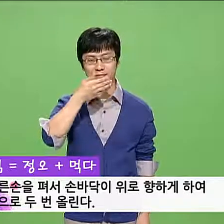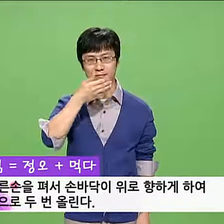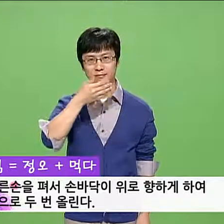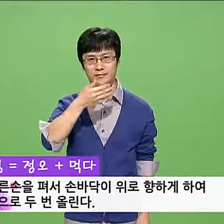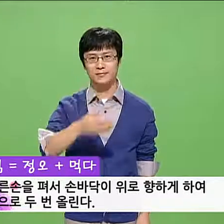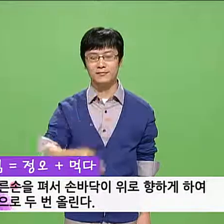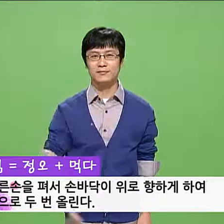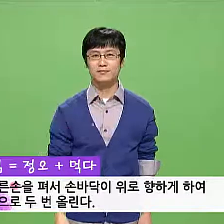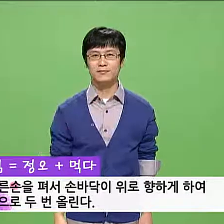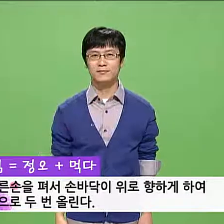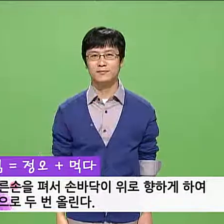점심